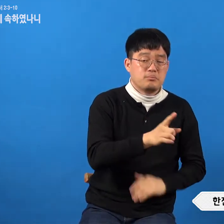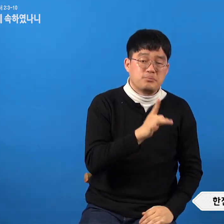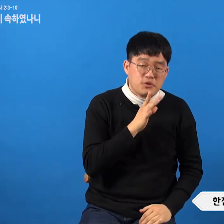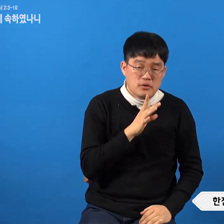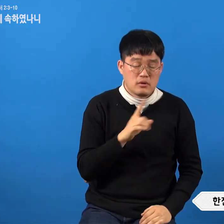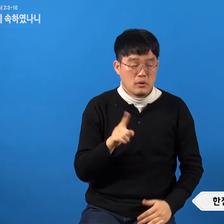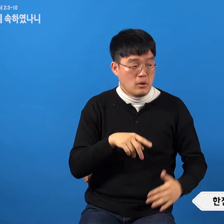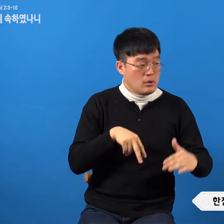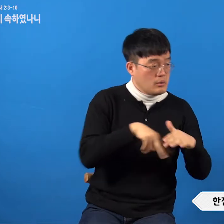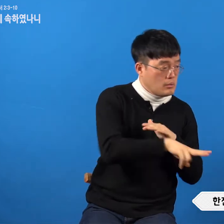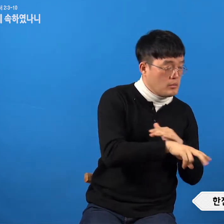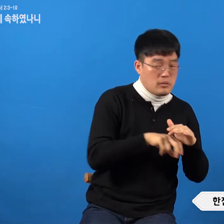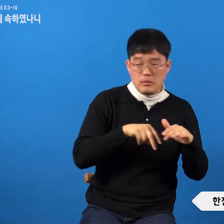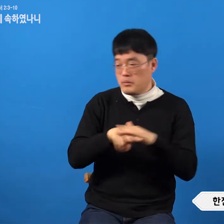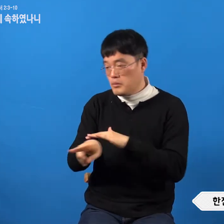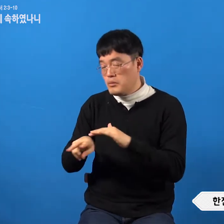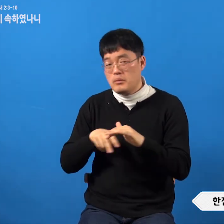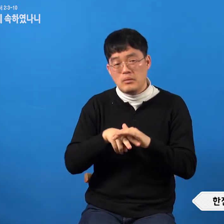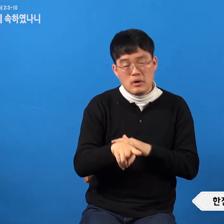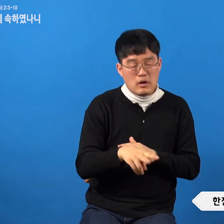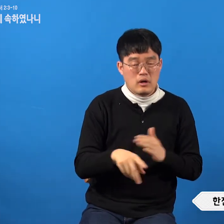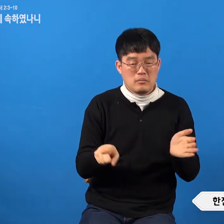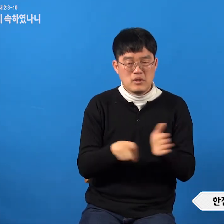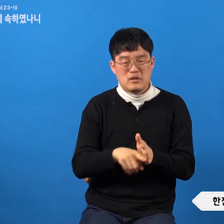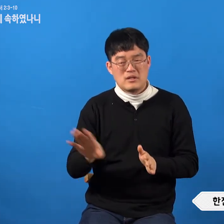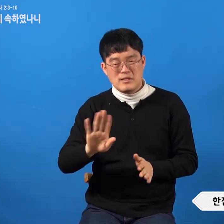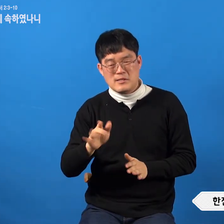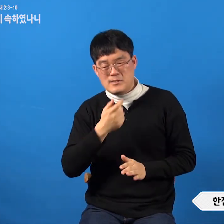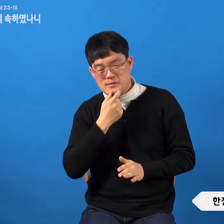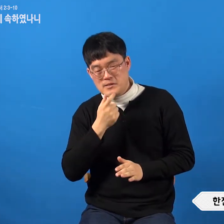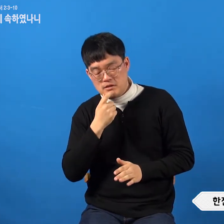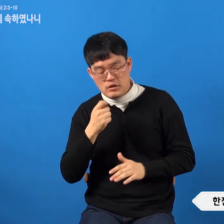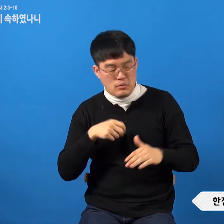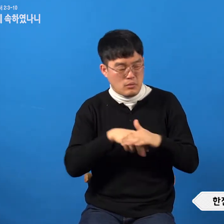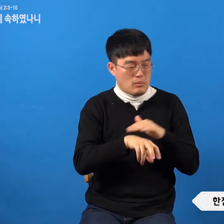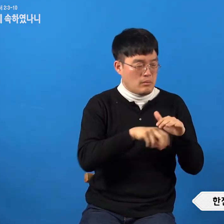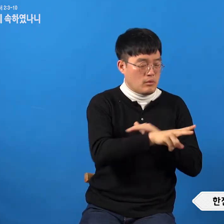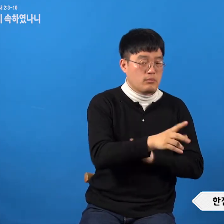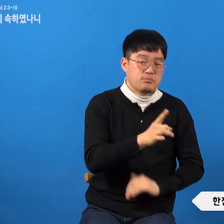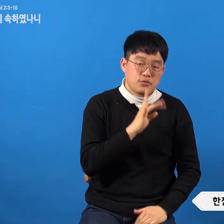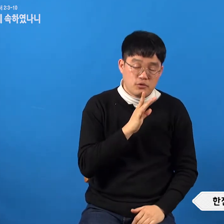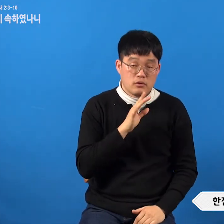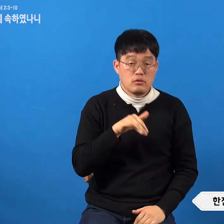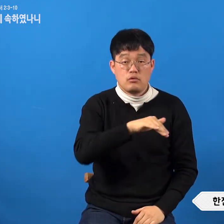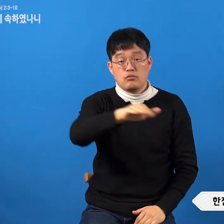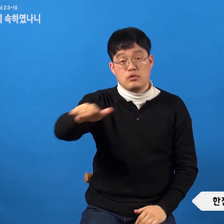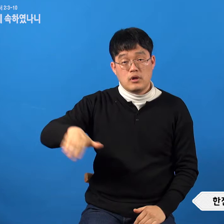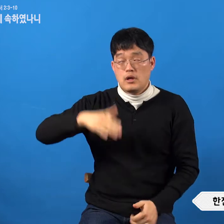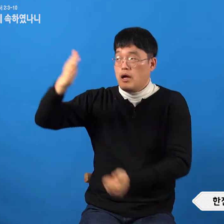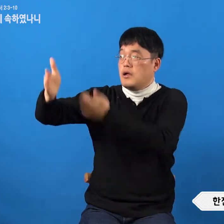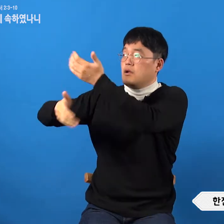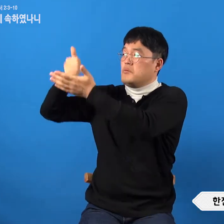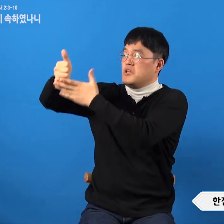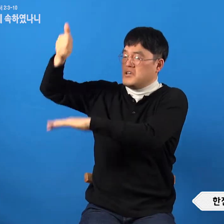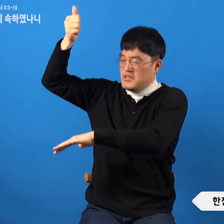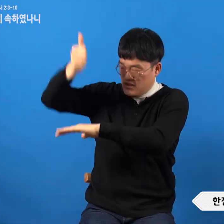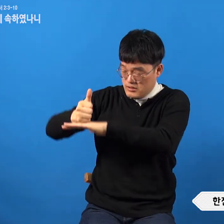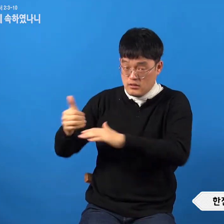이리 도망치고 저리 도망치고 안 믿겠다고 도망친 것밖에는 없습니다. 그런 우리를 하나님이